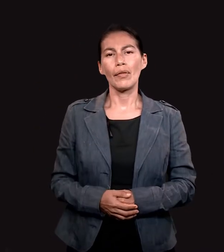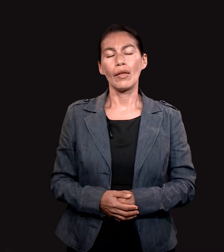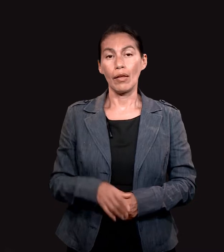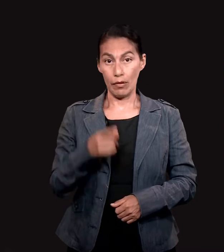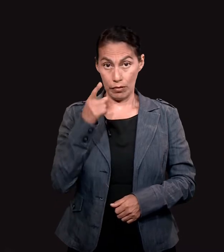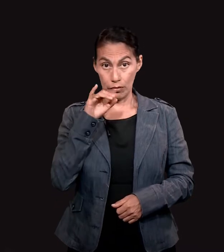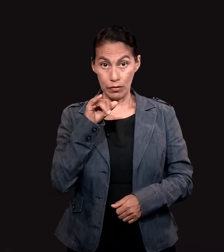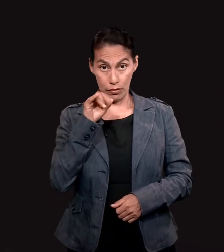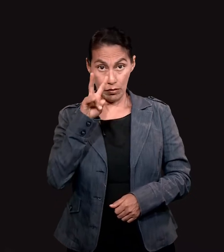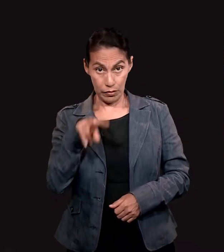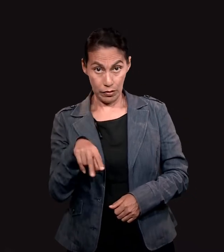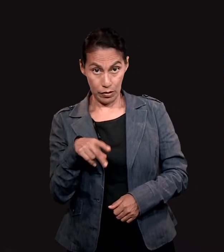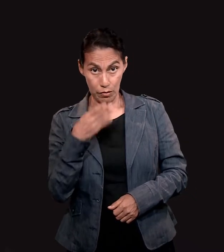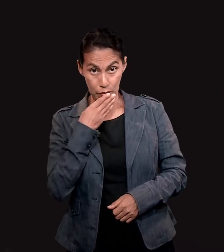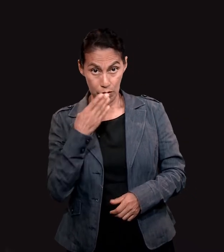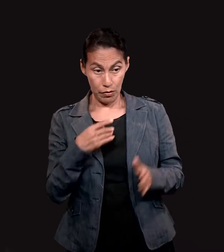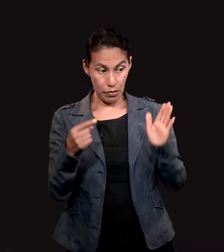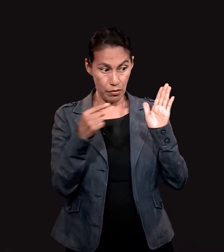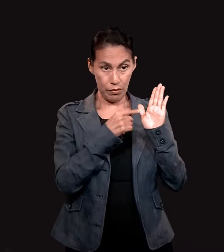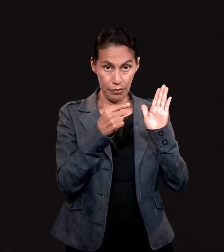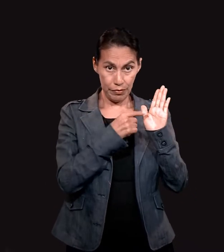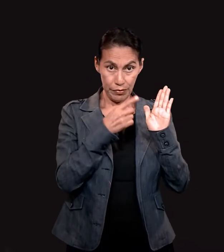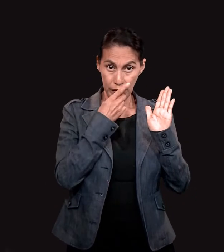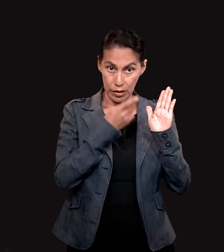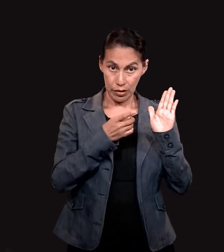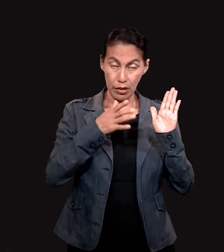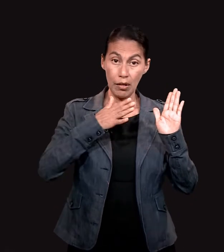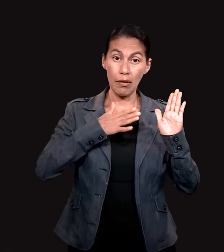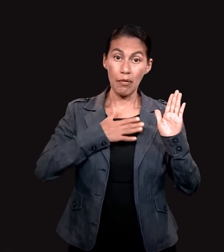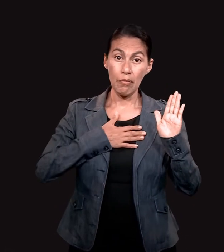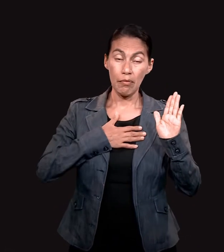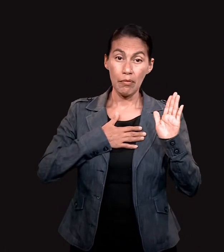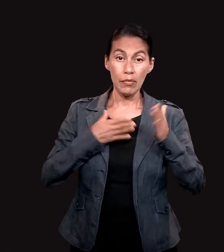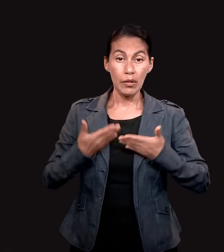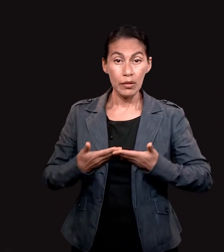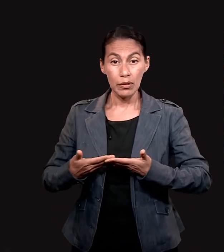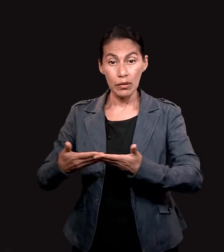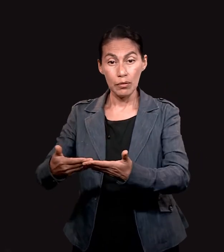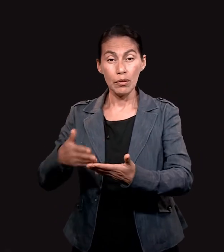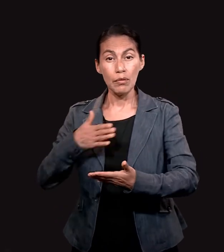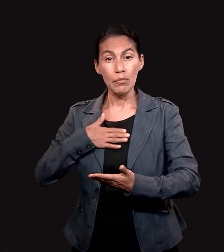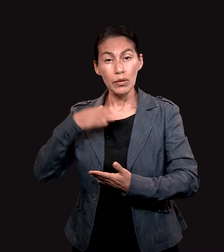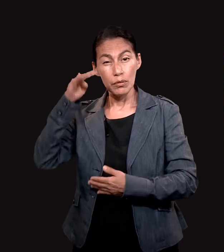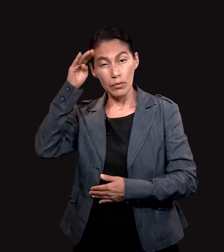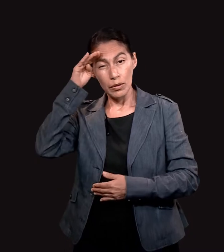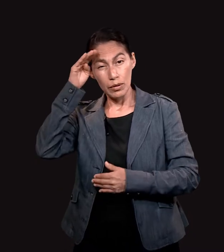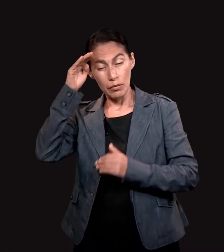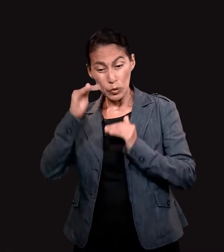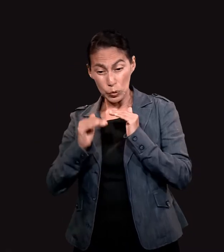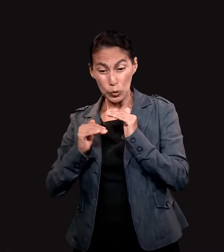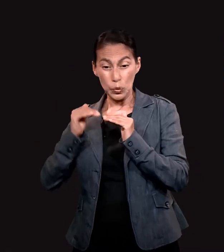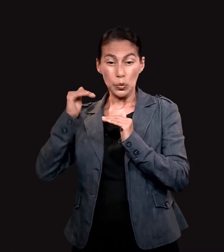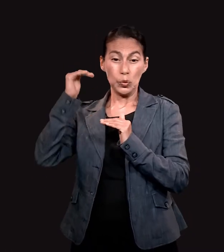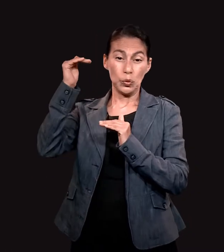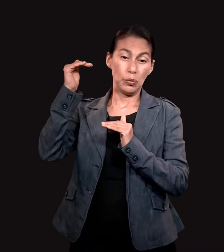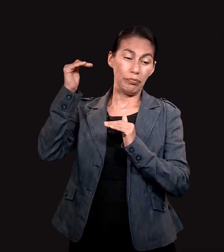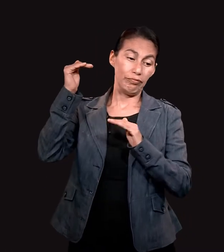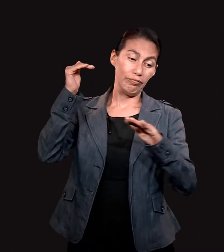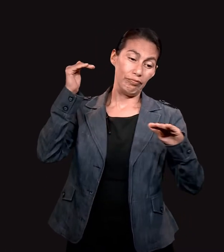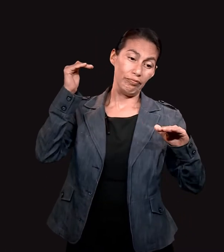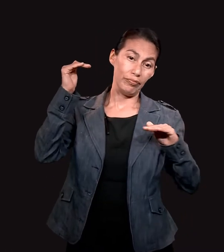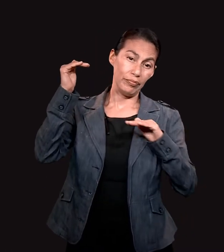Efectivamente, la Biblia dice así, porque mis caminos y mis pensamientos están por encima de